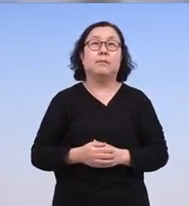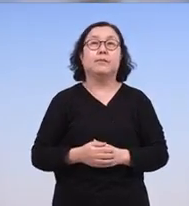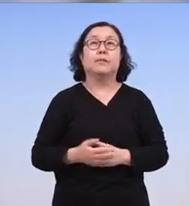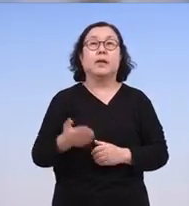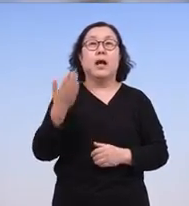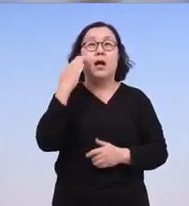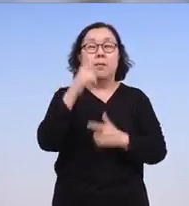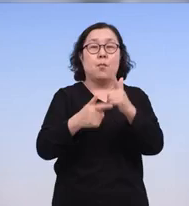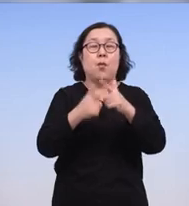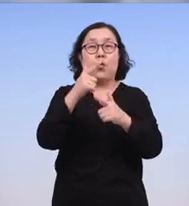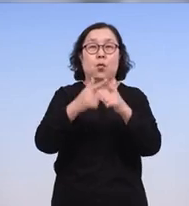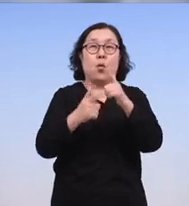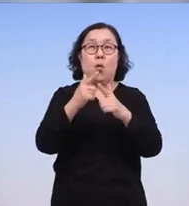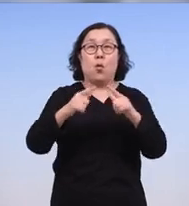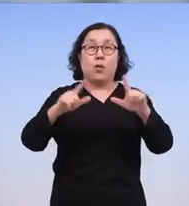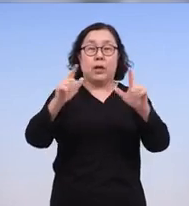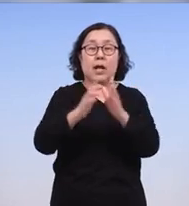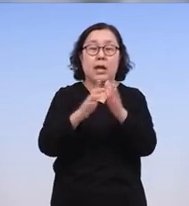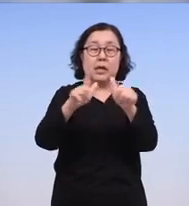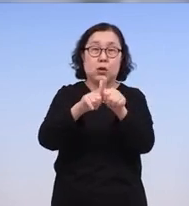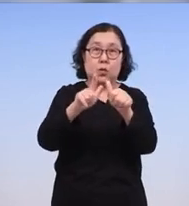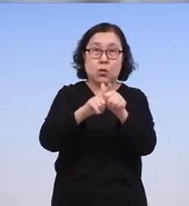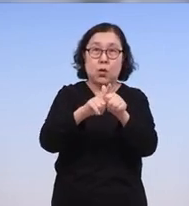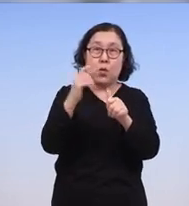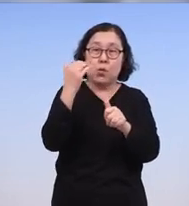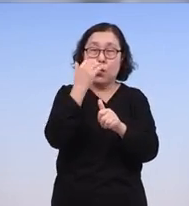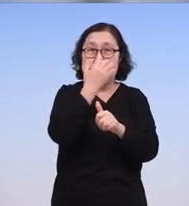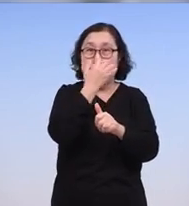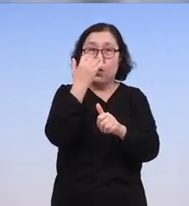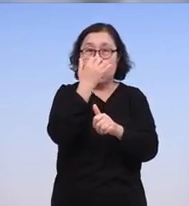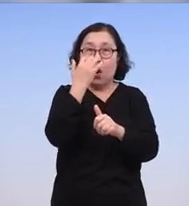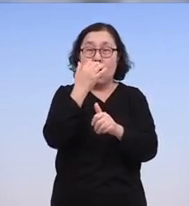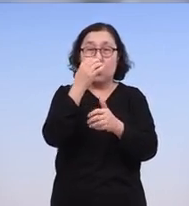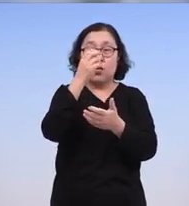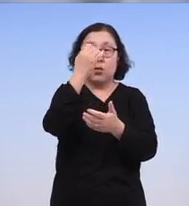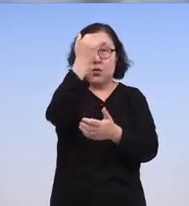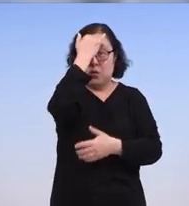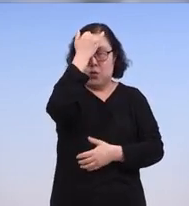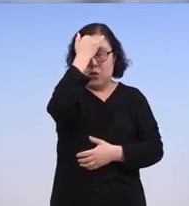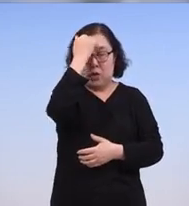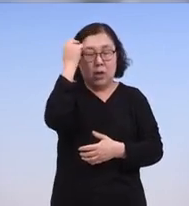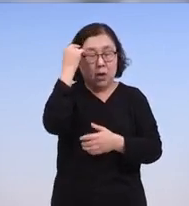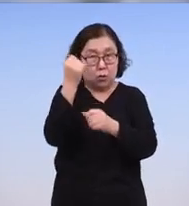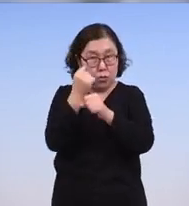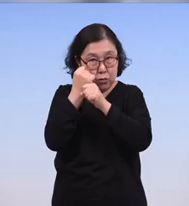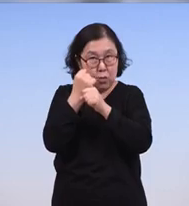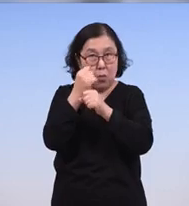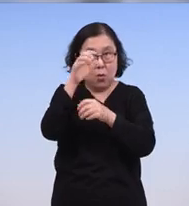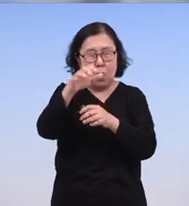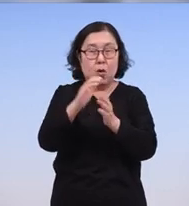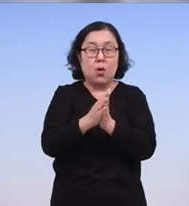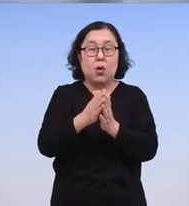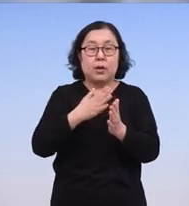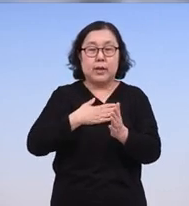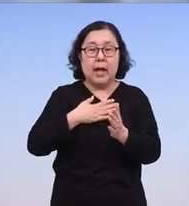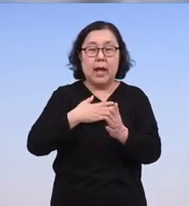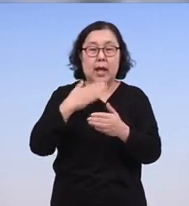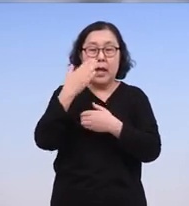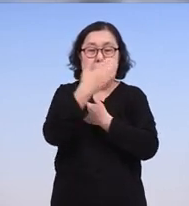지난 목요일 날 이제 우리 교회에서 시작한 기독교 성윤리 연구소 이 첫 번째 행사예요. 바로 이 책,